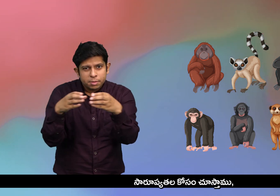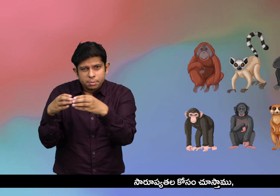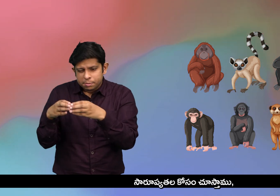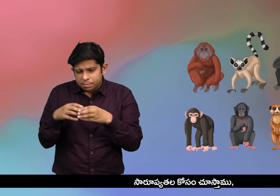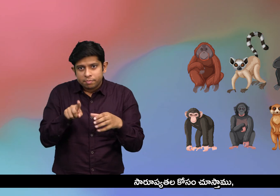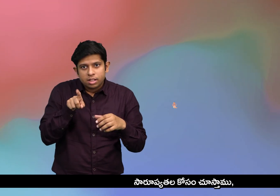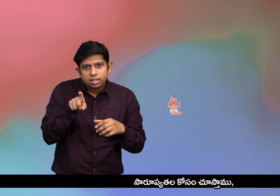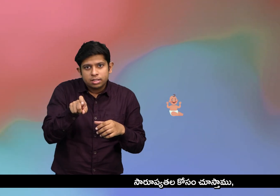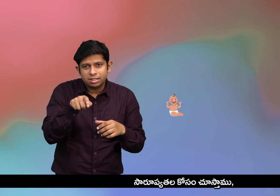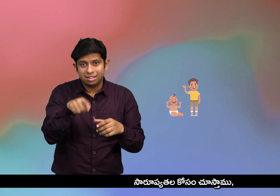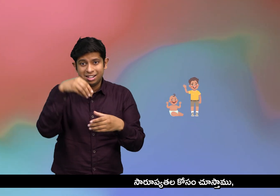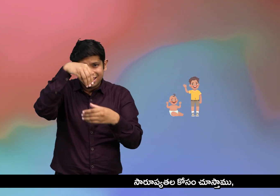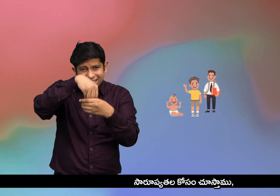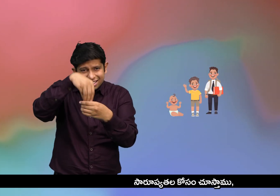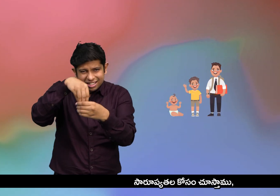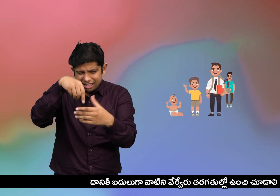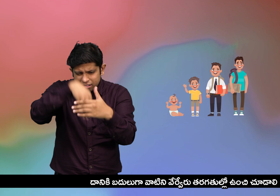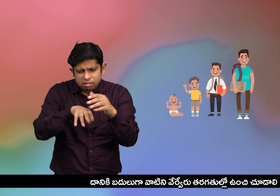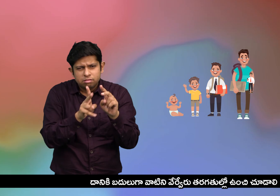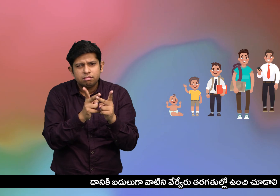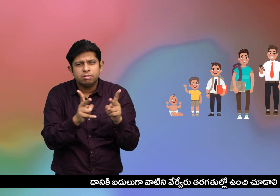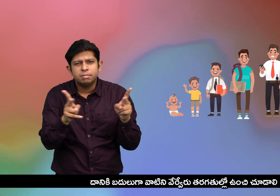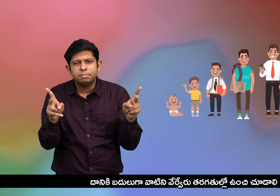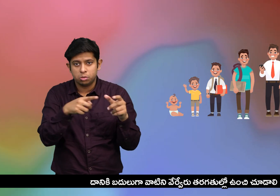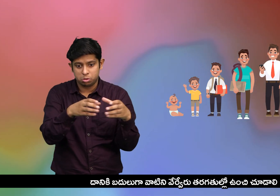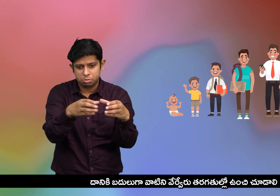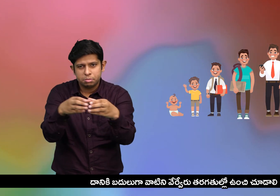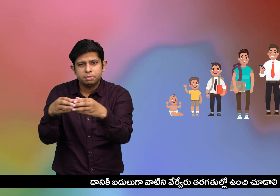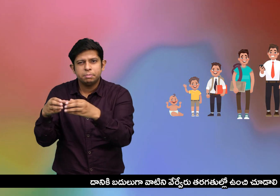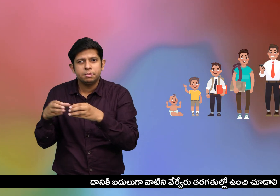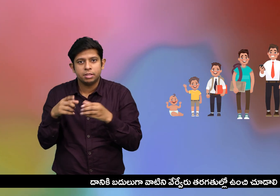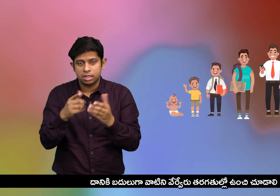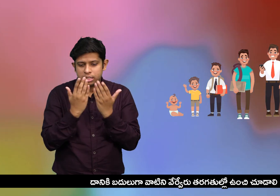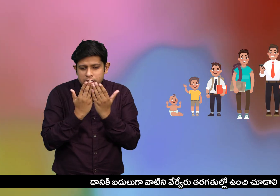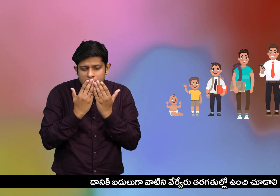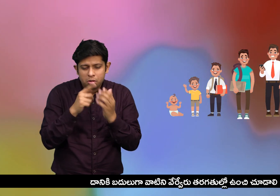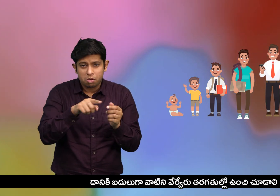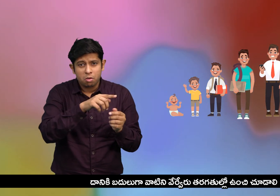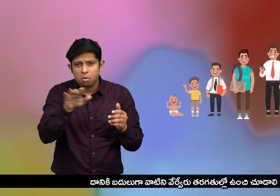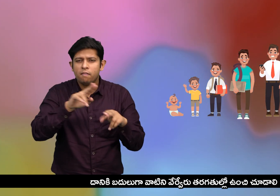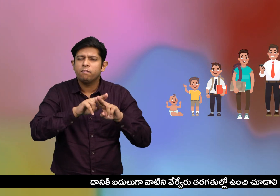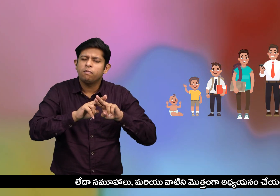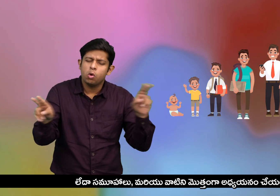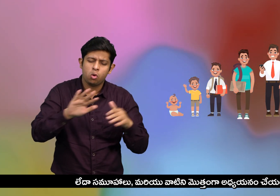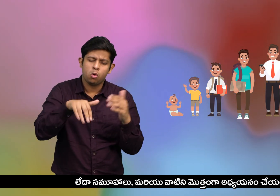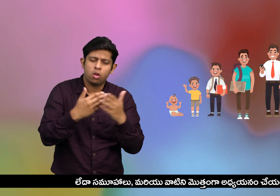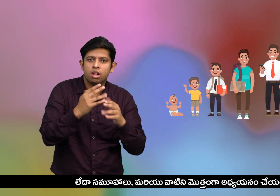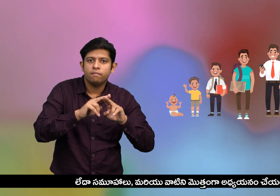సారూప్యతల కోసం చూస్తాము. దానికి బదులుగా వాటిని వేర్వేరు తరగతుల్లో ఉంచి చూడాలి లేదా